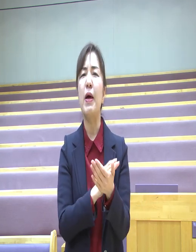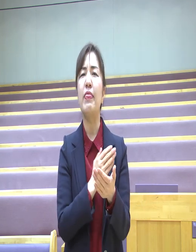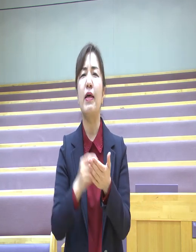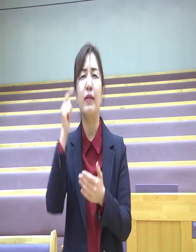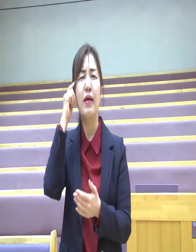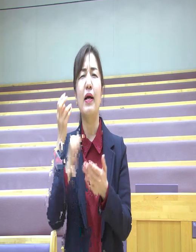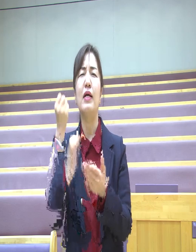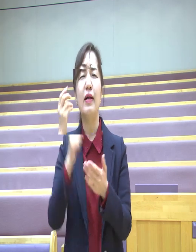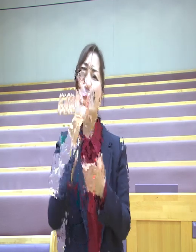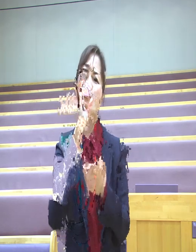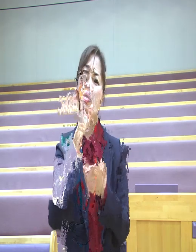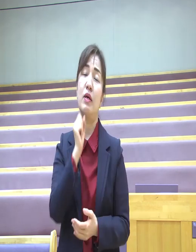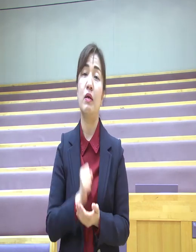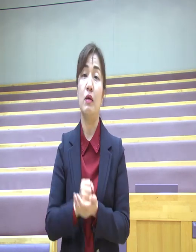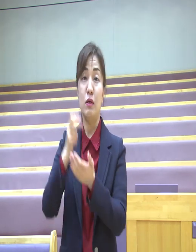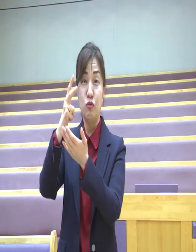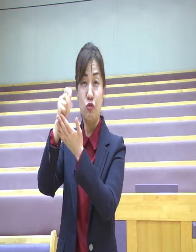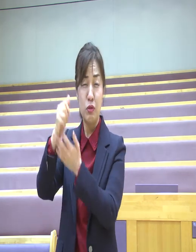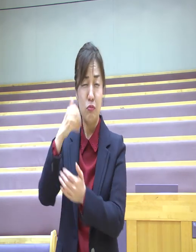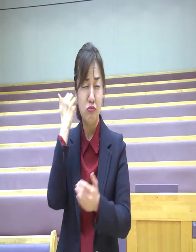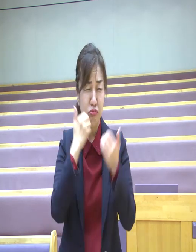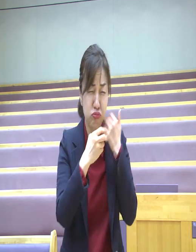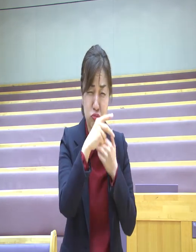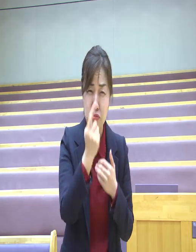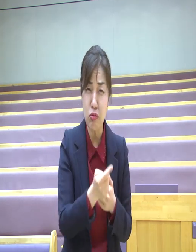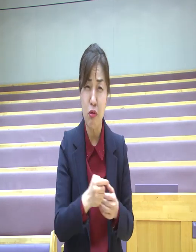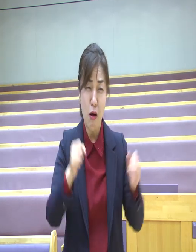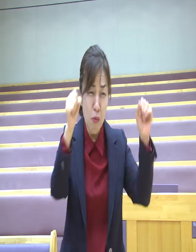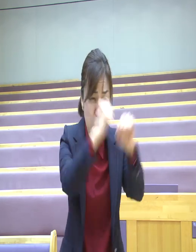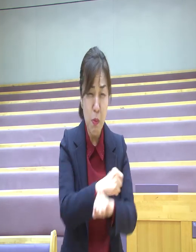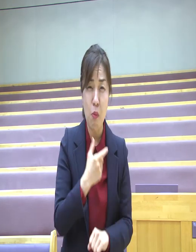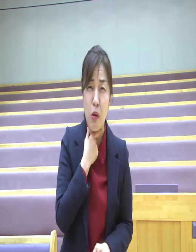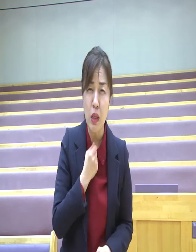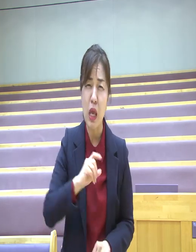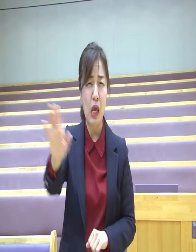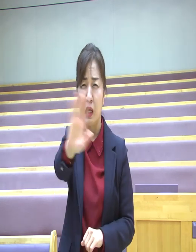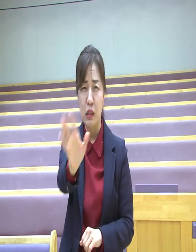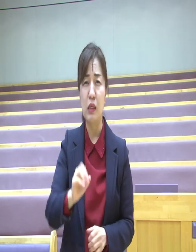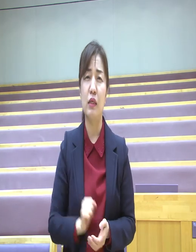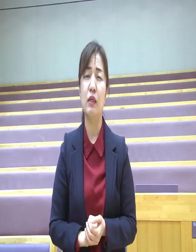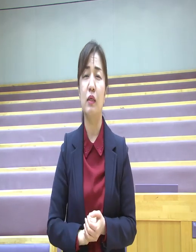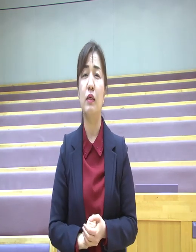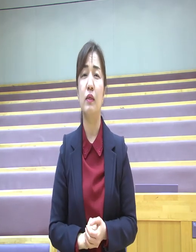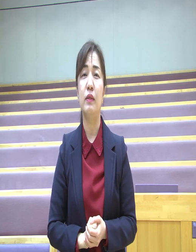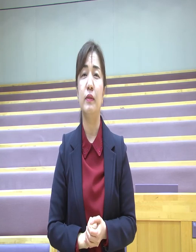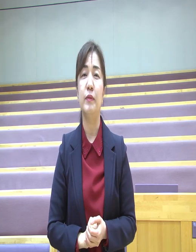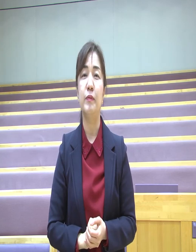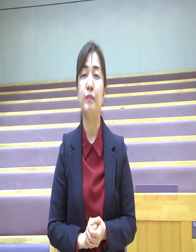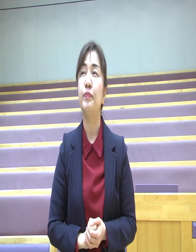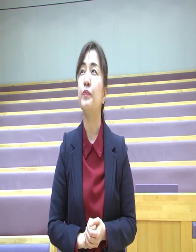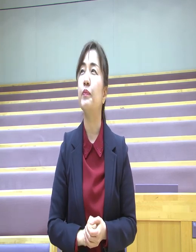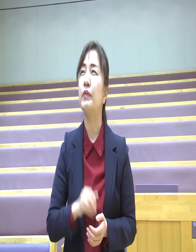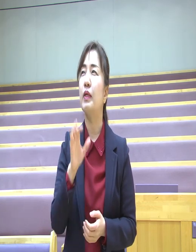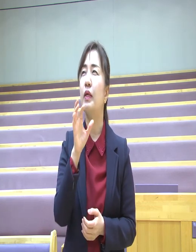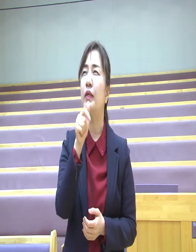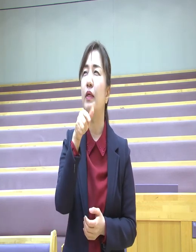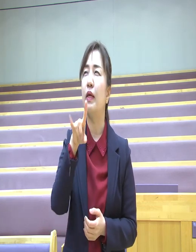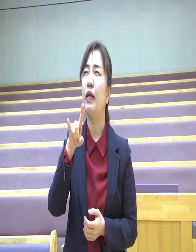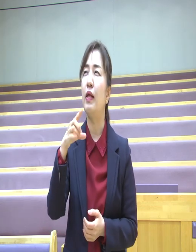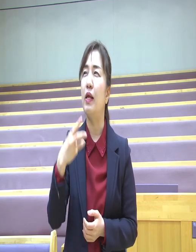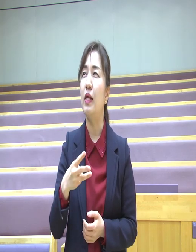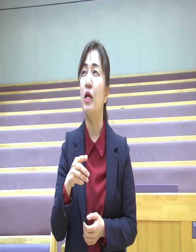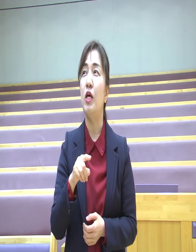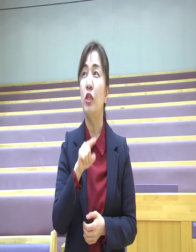판단해서는 안 됩니다. 우리 주님은 누구도 멸망하기를 원하지 않습니다. 에스겔서 33장